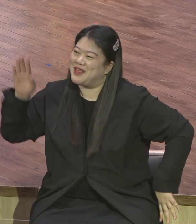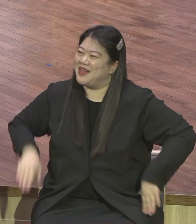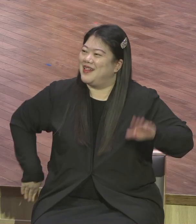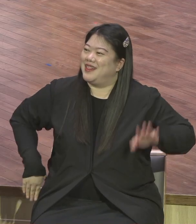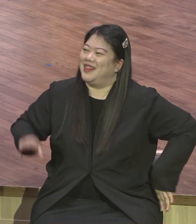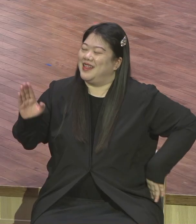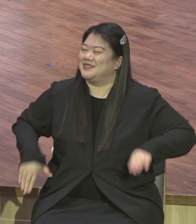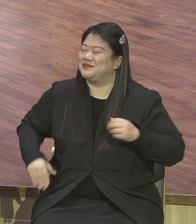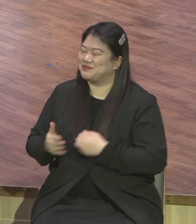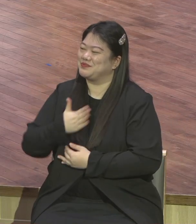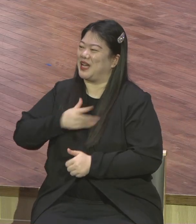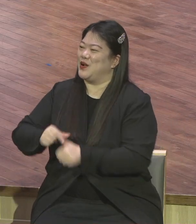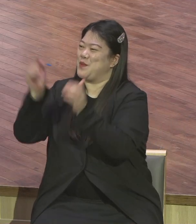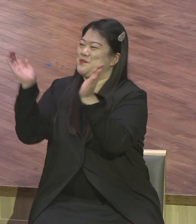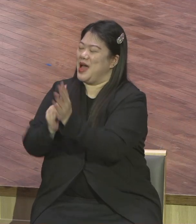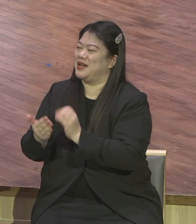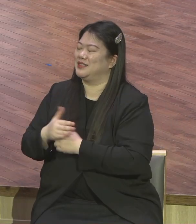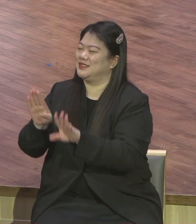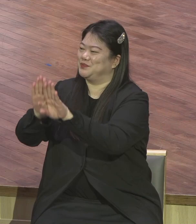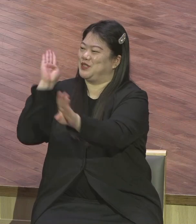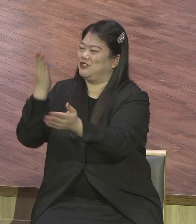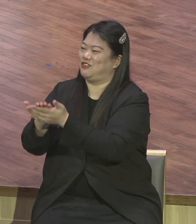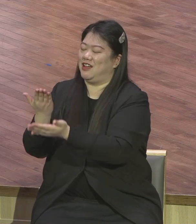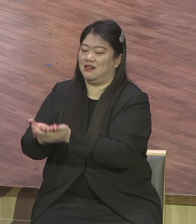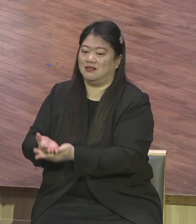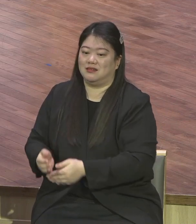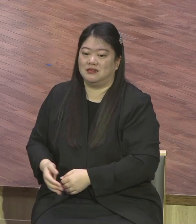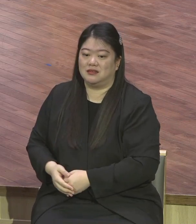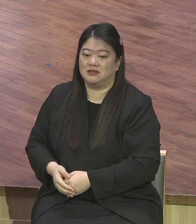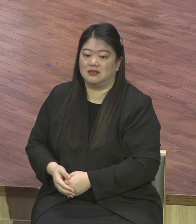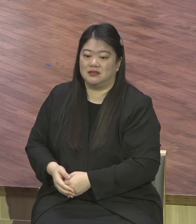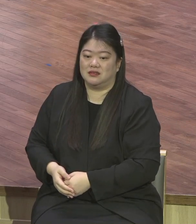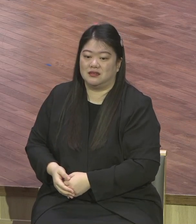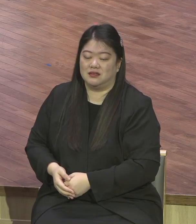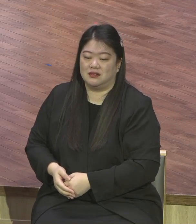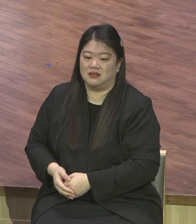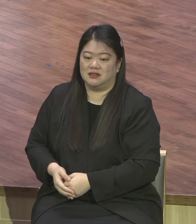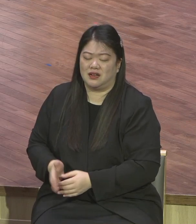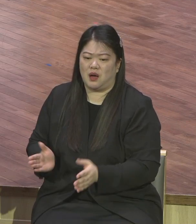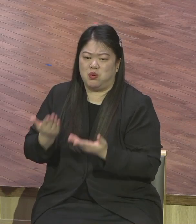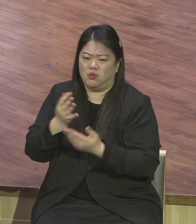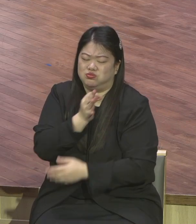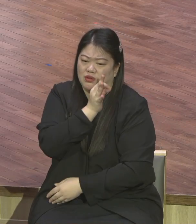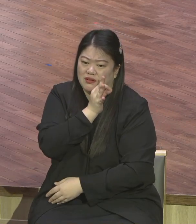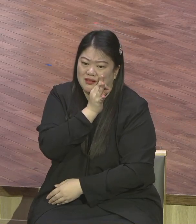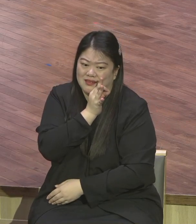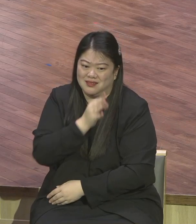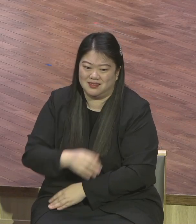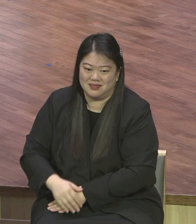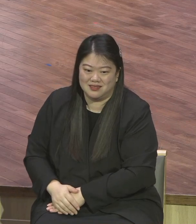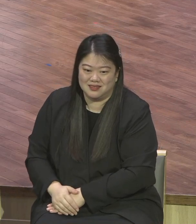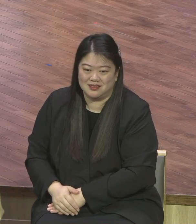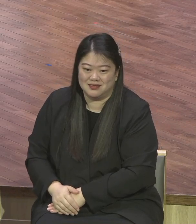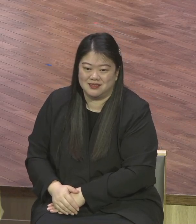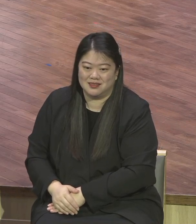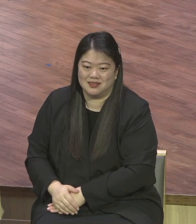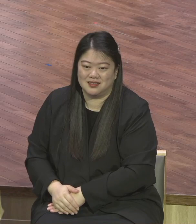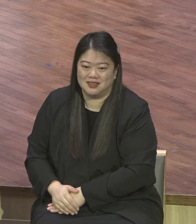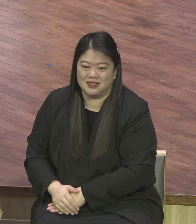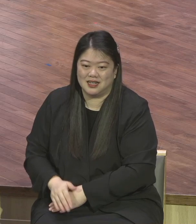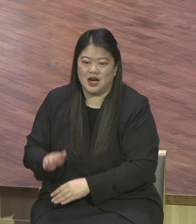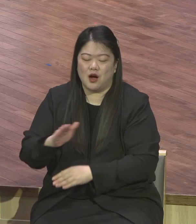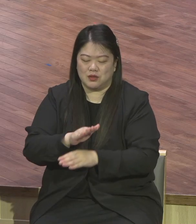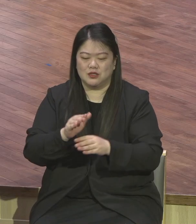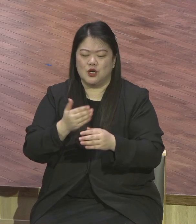삶이 없을 것이다. 영계 모든 성도들 생명 살리는 성령의 사람이 되어서 하나님 나라 확장의 시대적 대표적